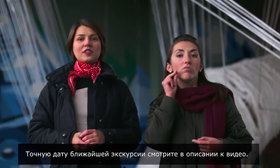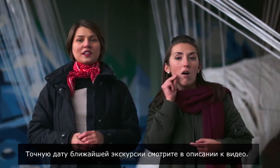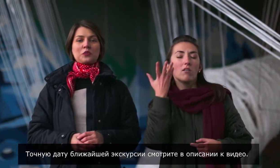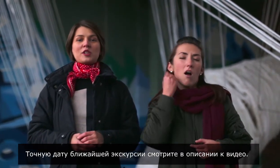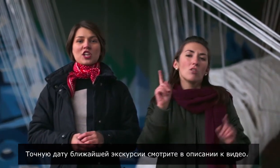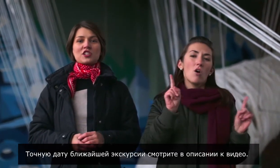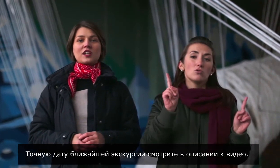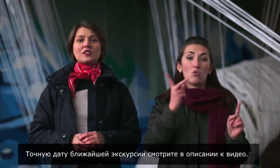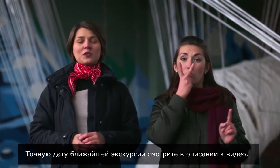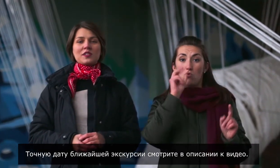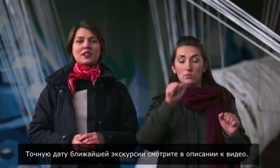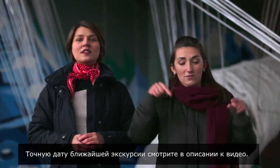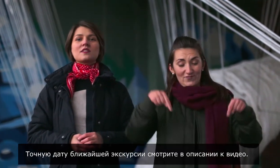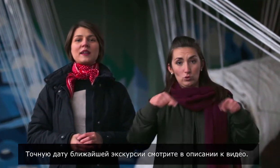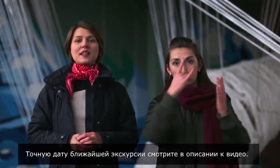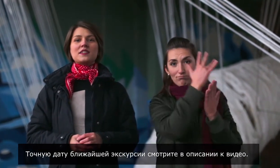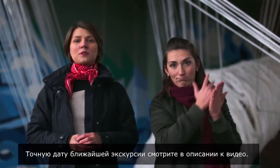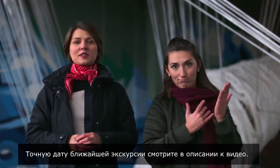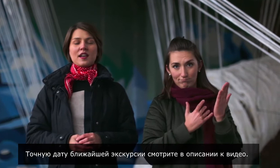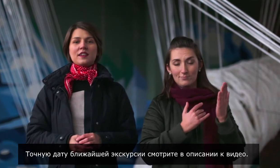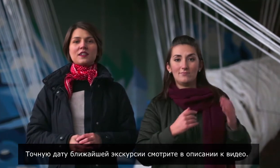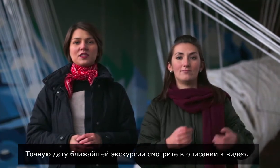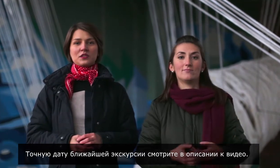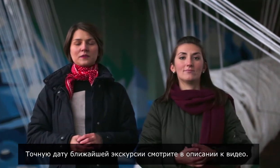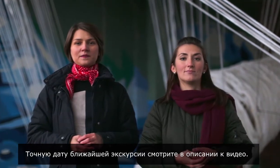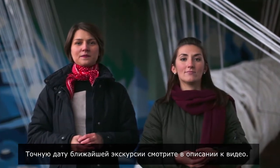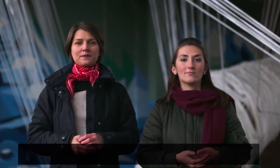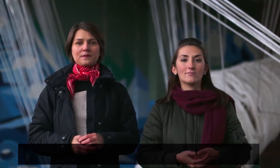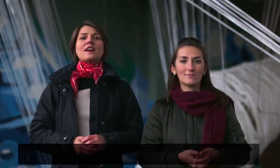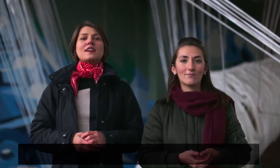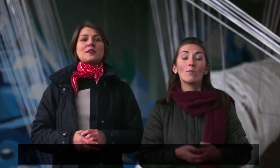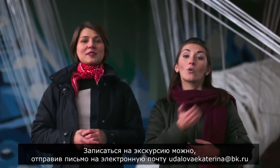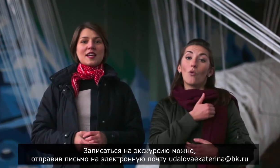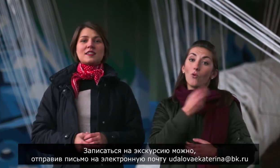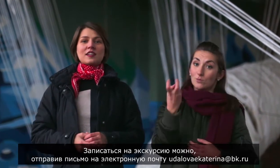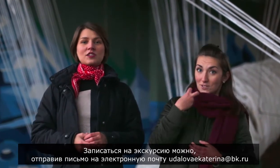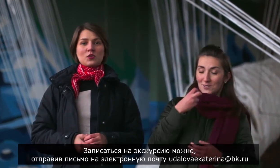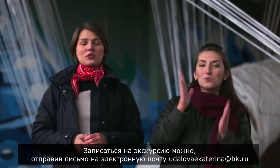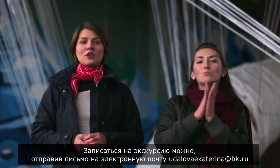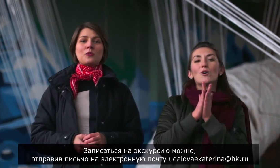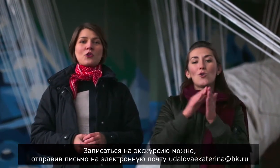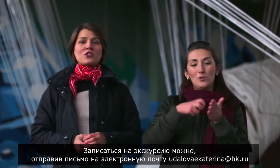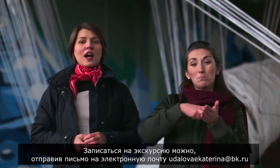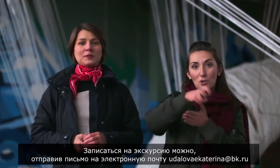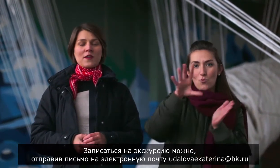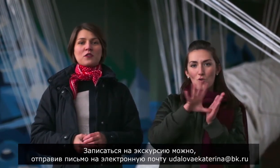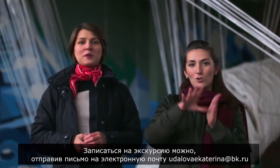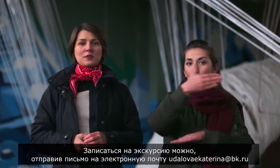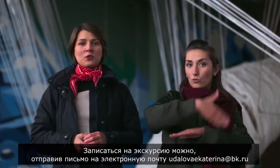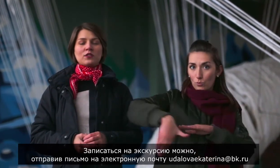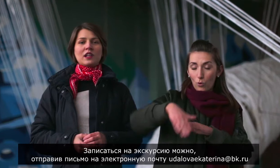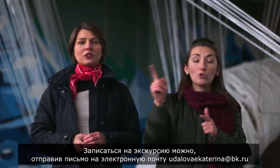Точную дату ближайшей экскурсии смотрите в описании к видео. Записаться на экскурсию можно,